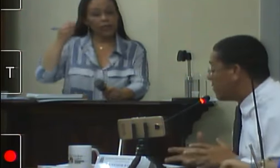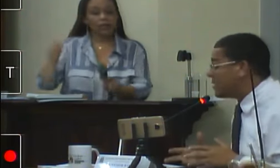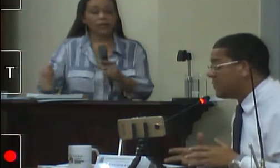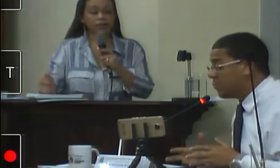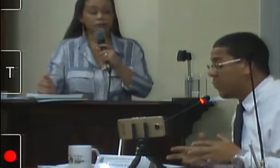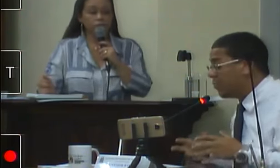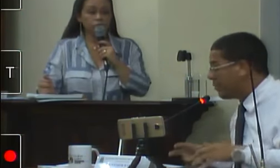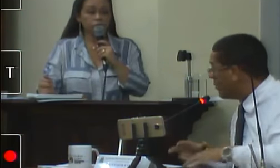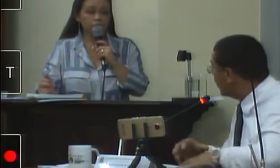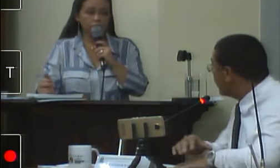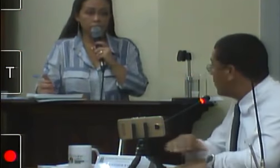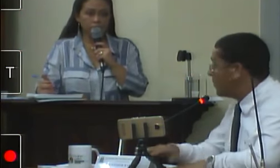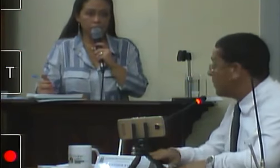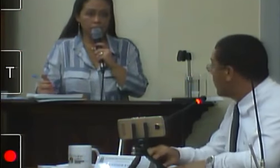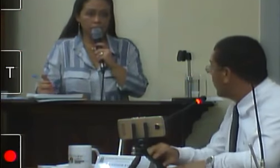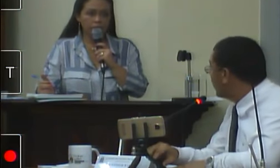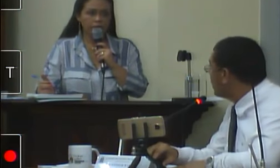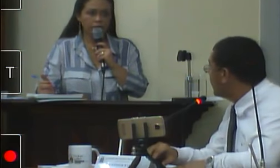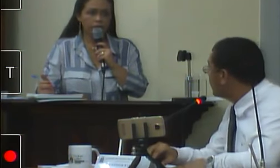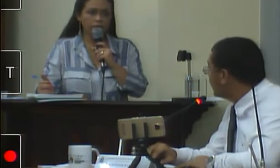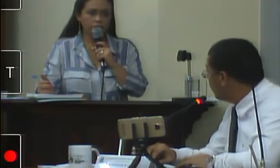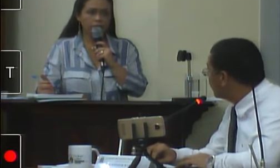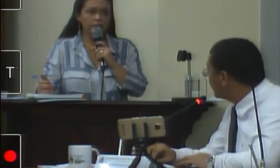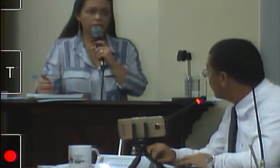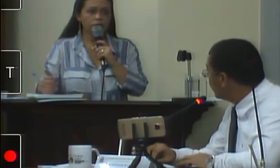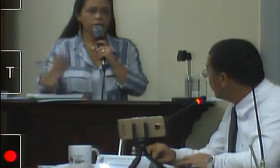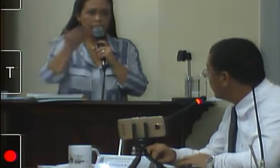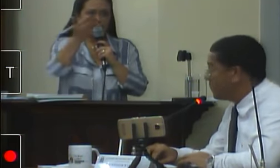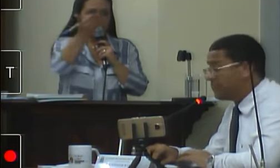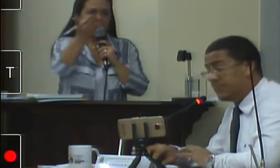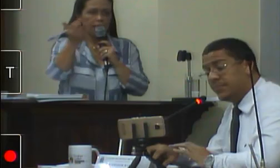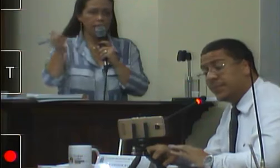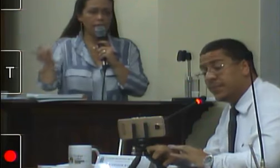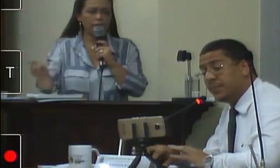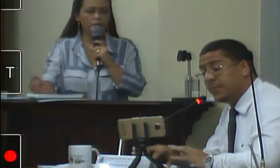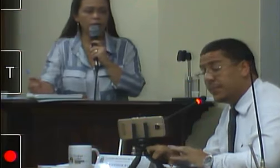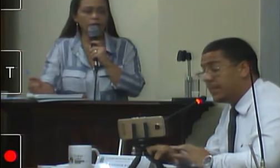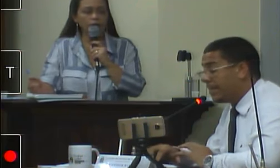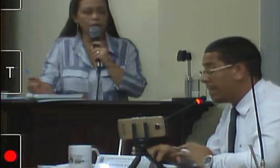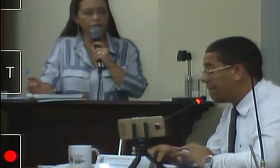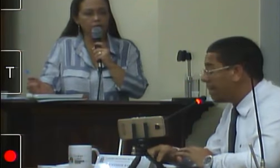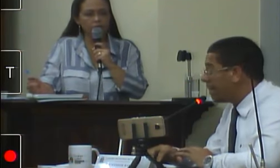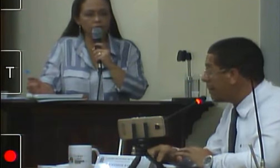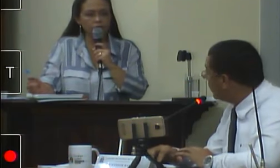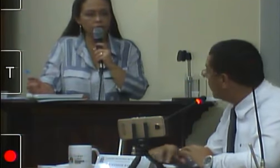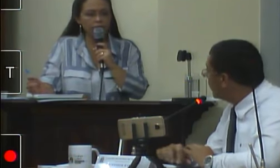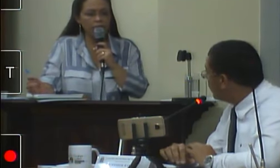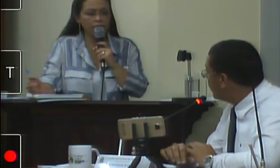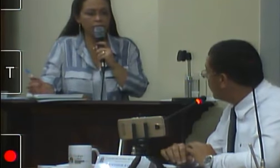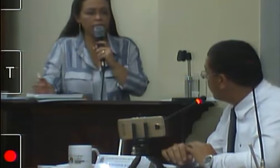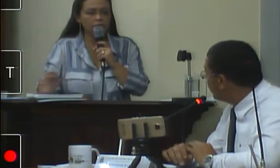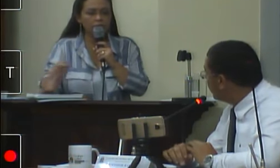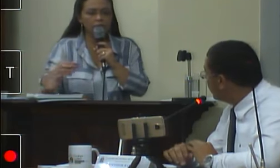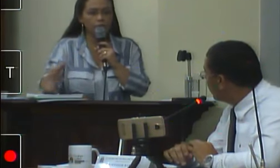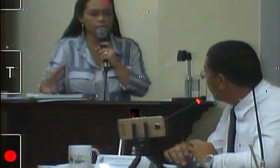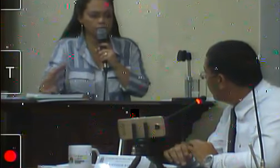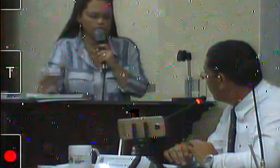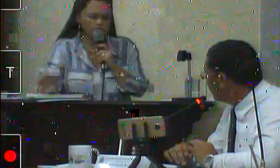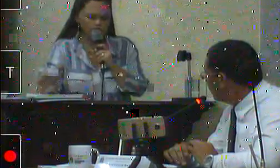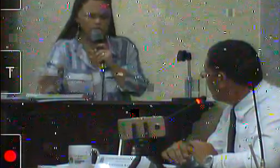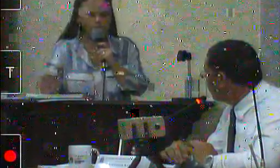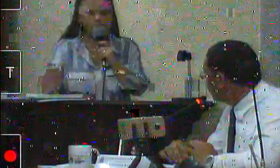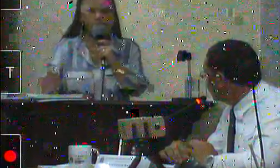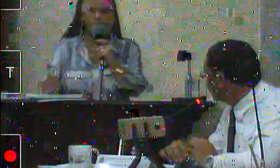acaba de ser um serviço público. São pontos de distribuição, né, vereador, que são colhidos, Omar? É o coordenador do Vigiágua, mas são pontos